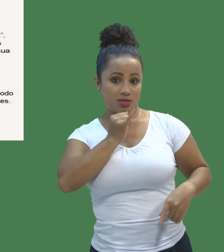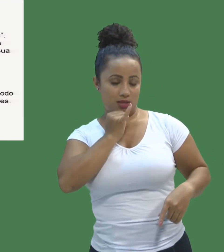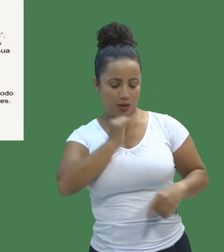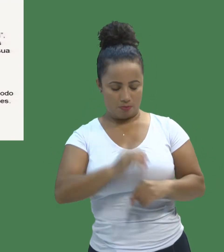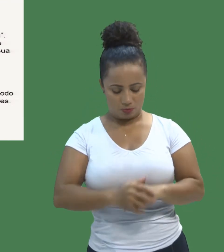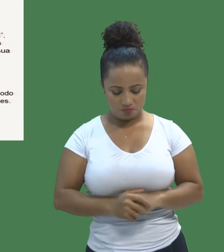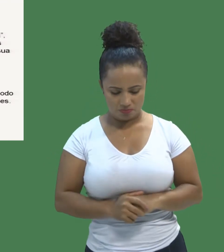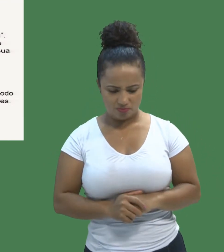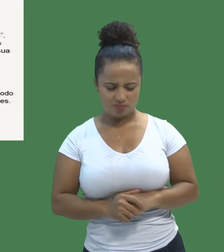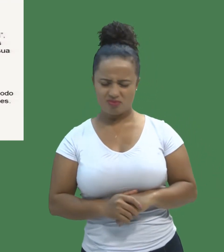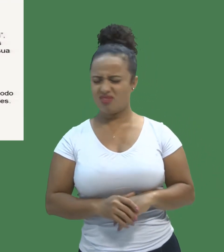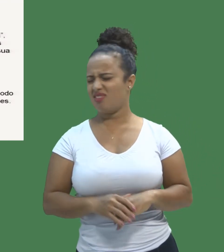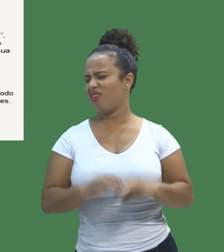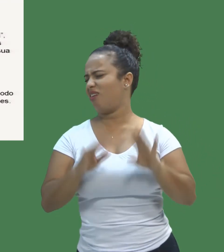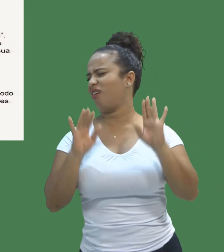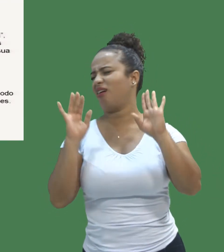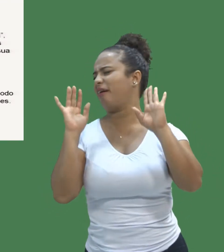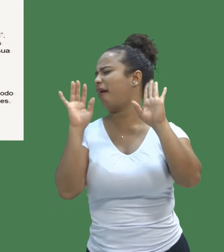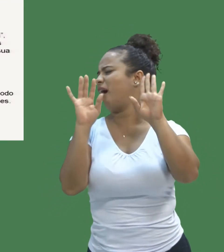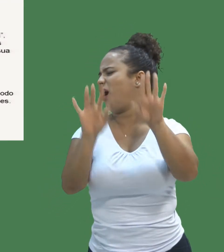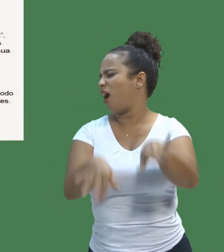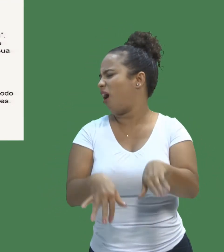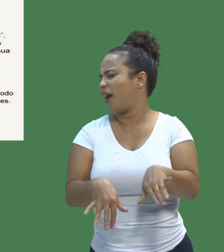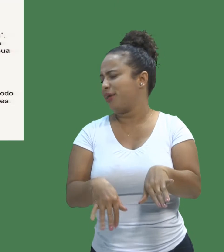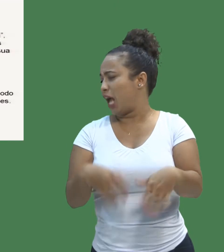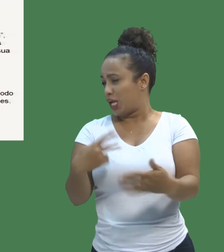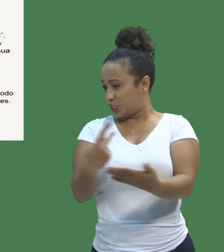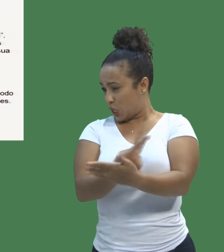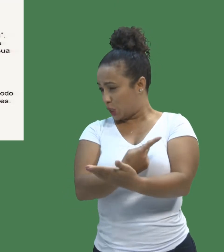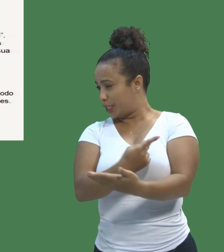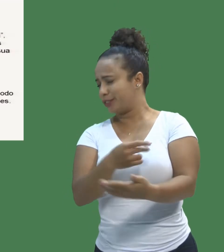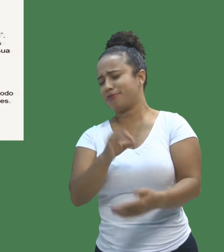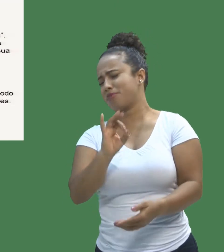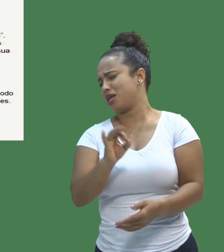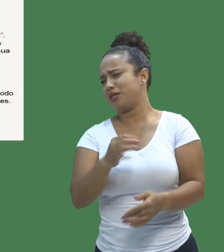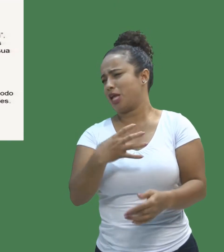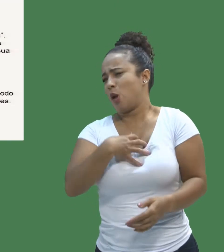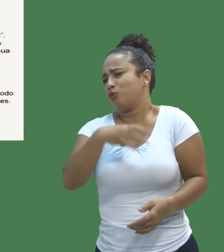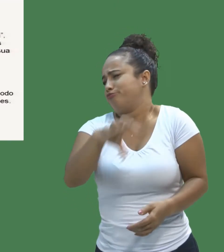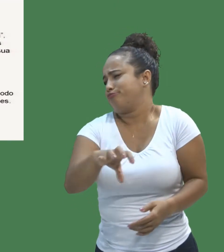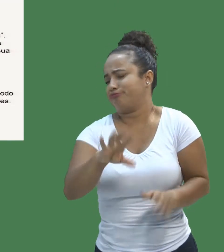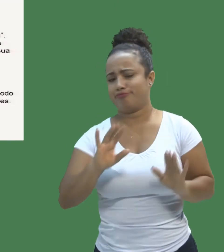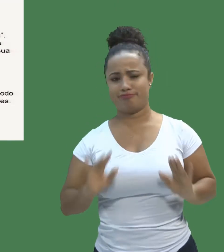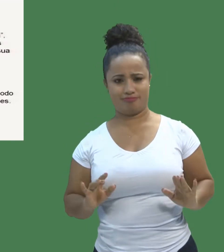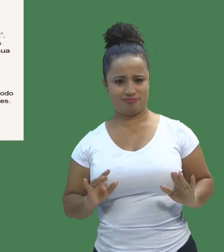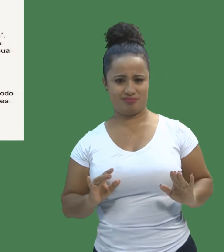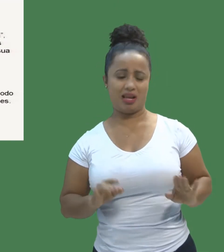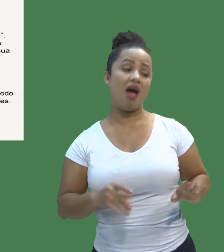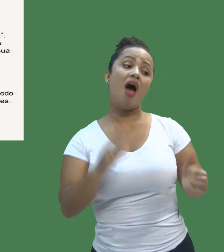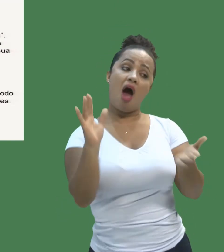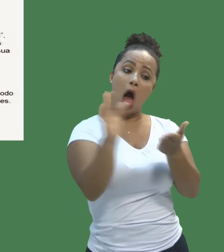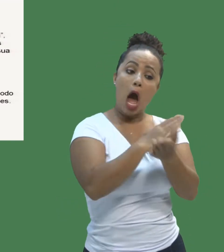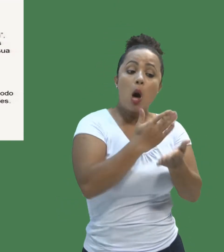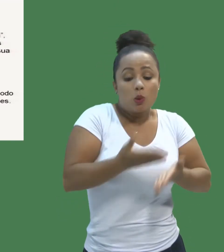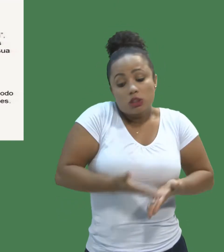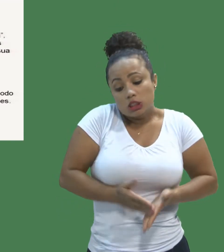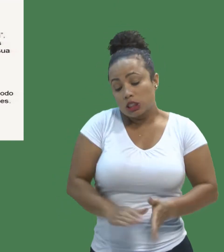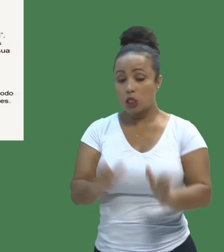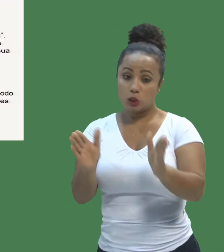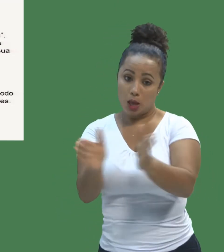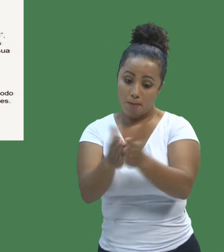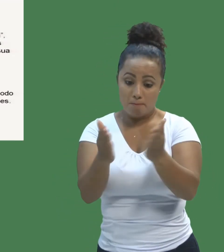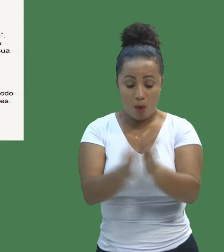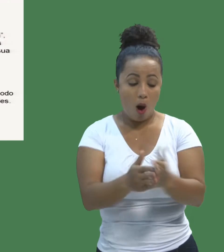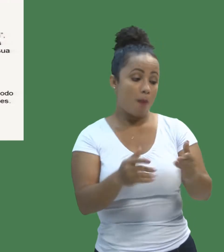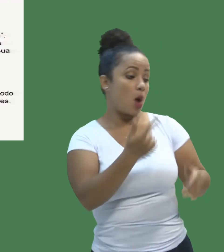Veja exemplos de ideologias. As coisas são assim mesmo. Alguns nascem para ser